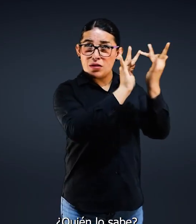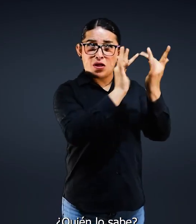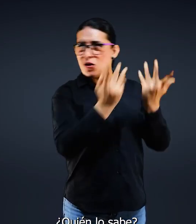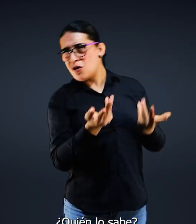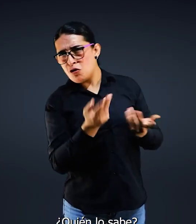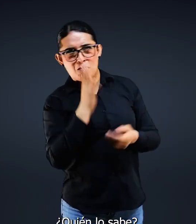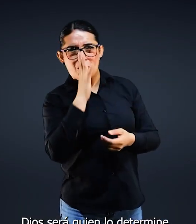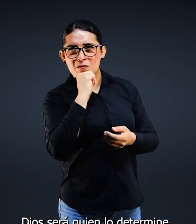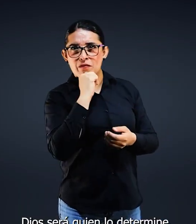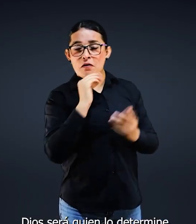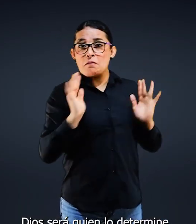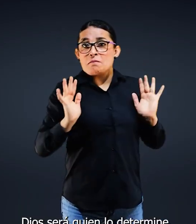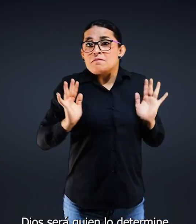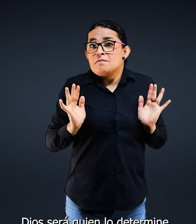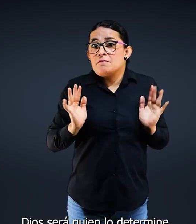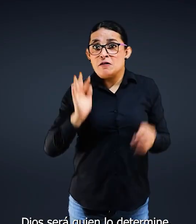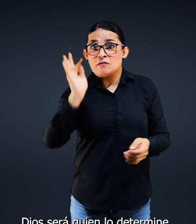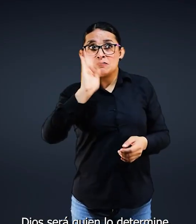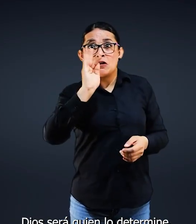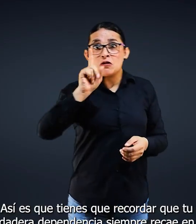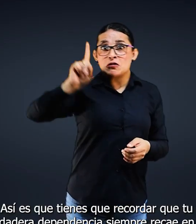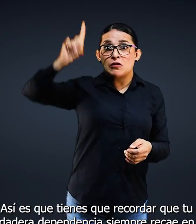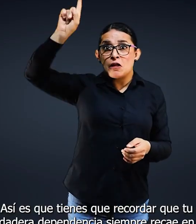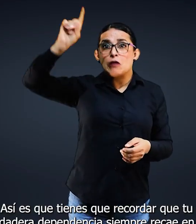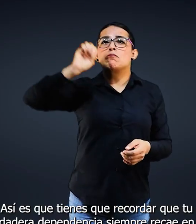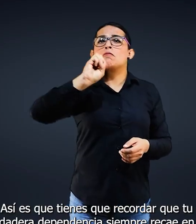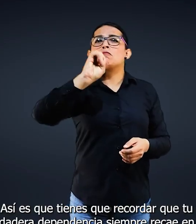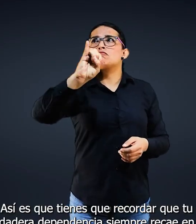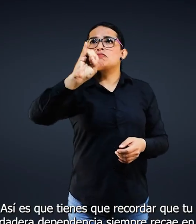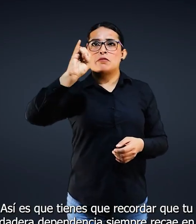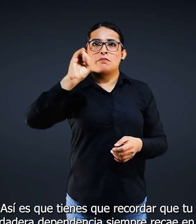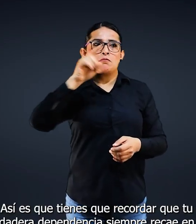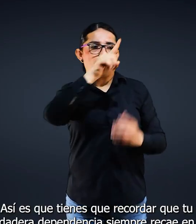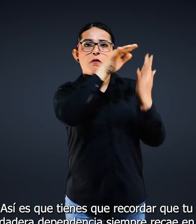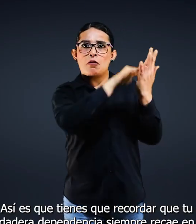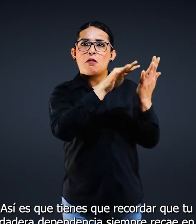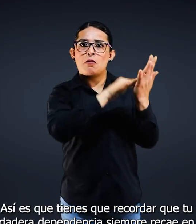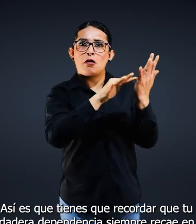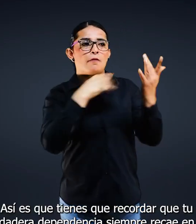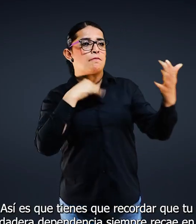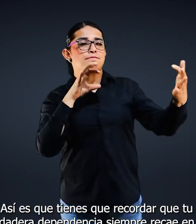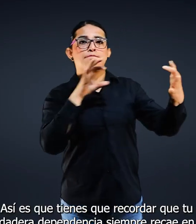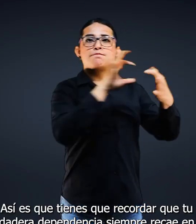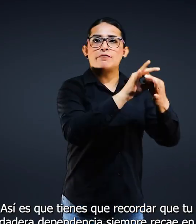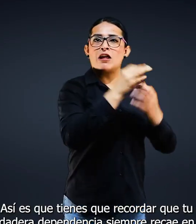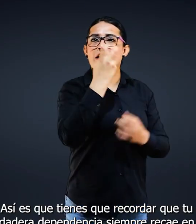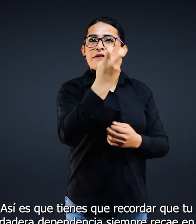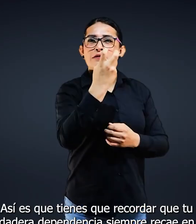sabe? Dios será quien lo determine. Así es que tienes que recordar que tu verdadera dependencia siempre recae en